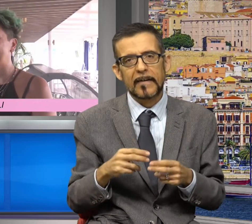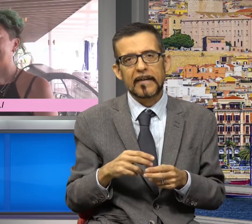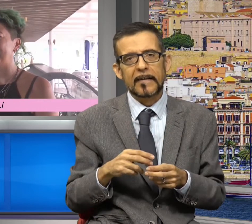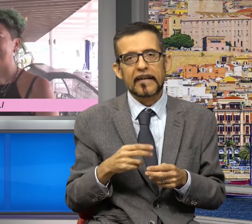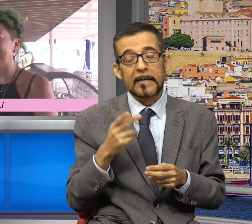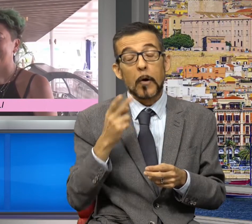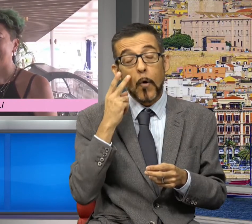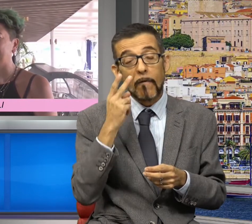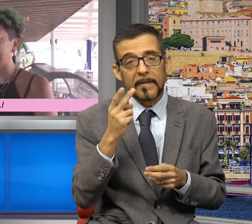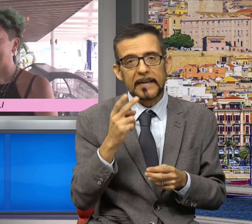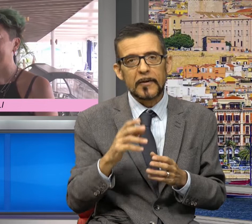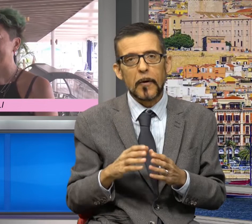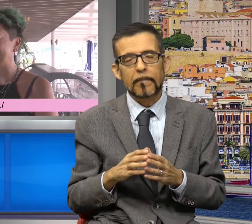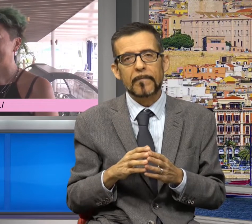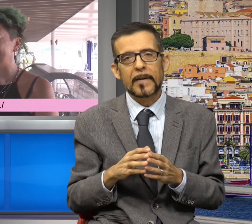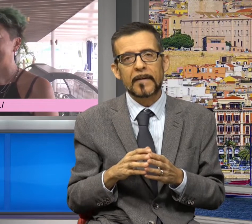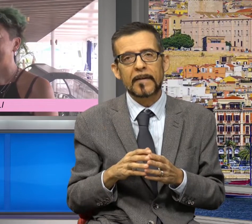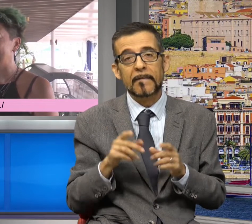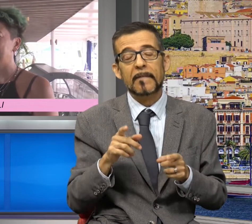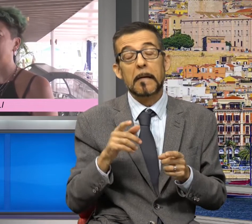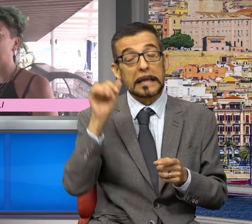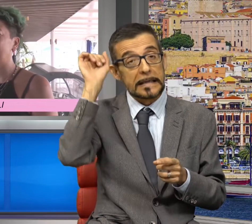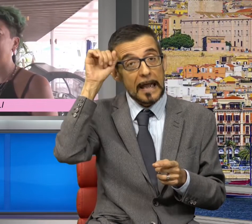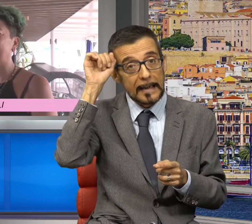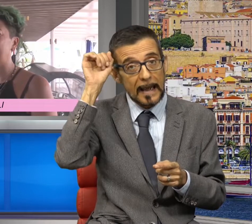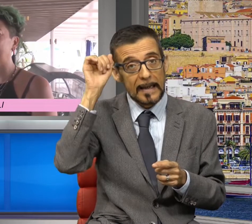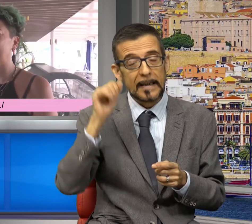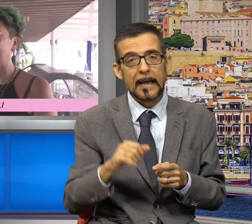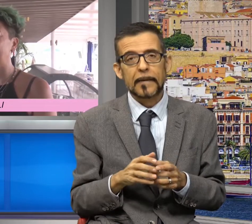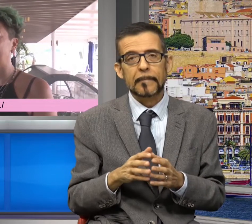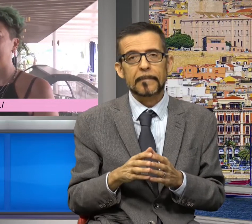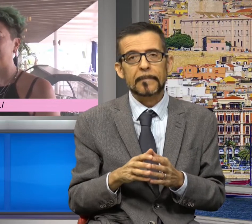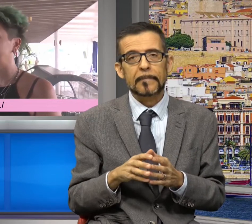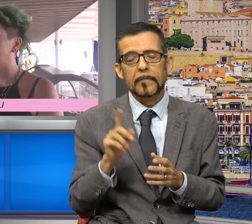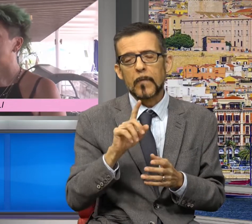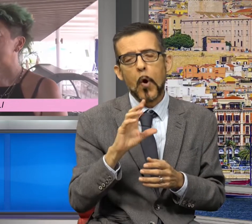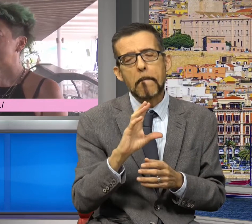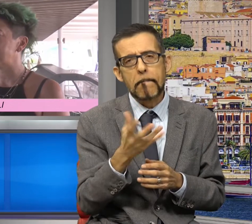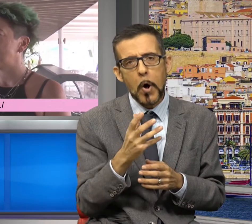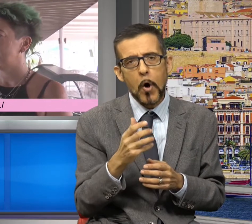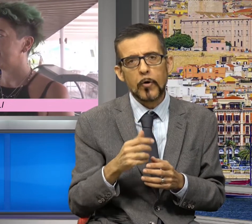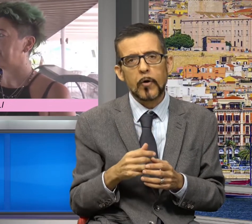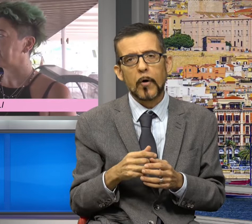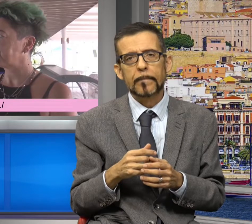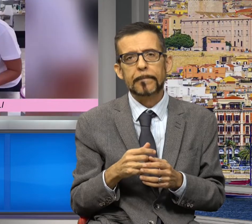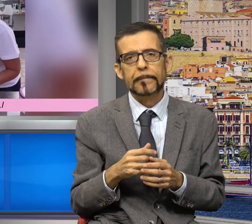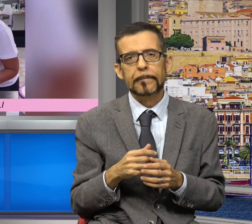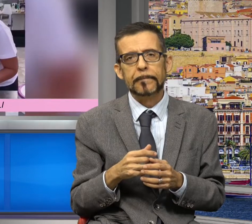evidenza finalmente la Sardegna, ma non in modo così, come